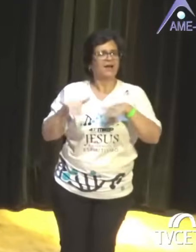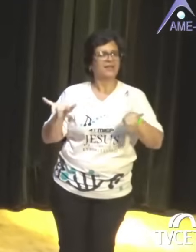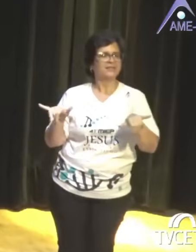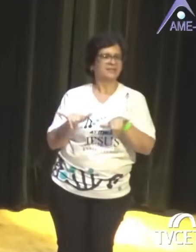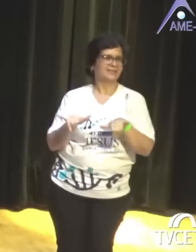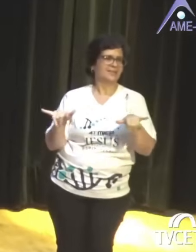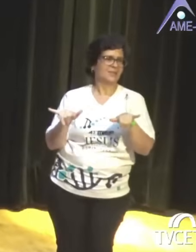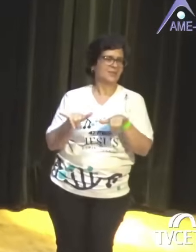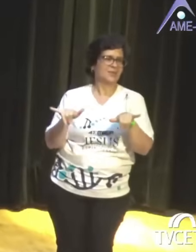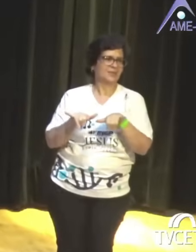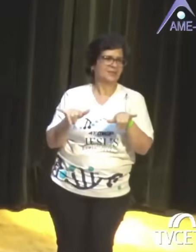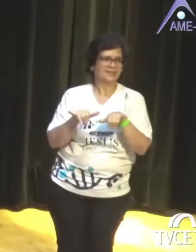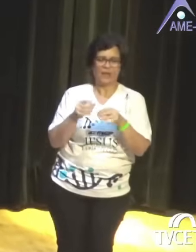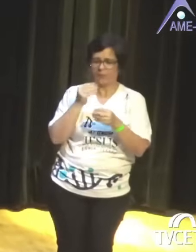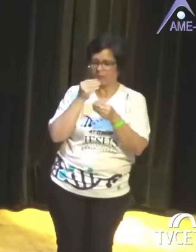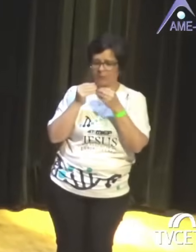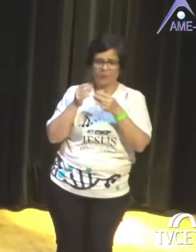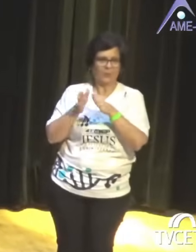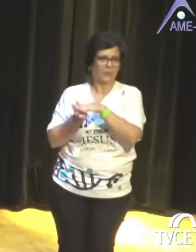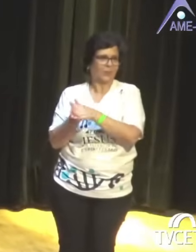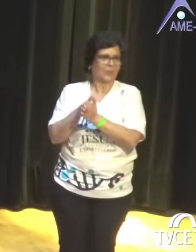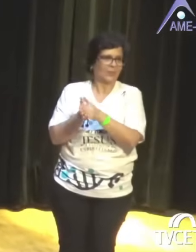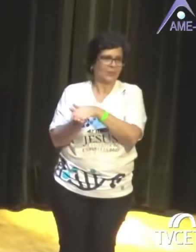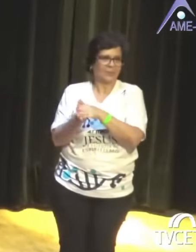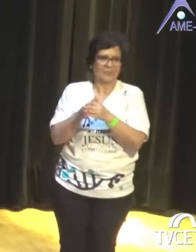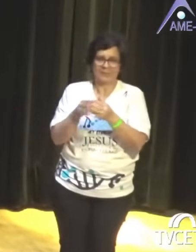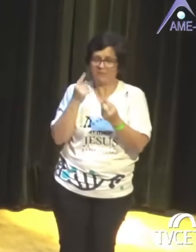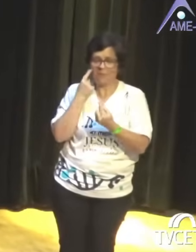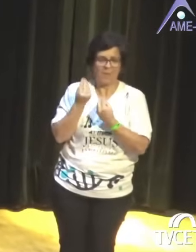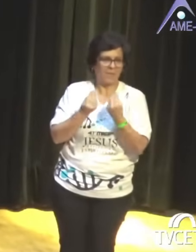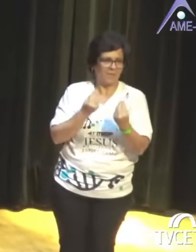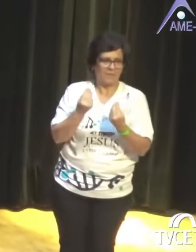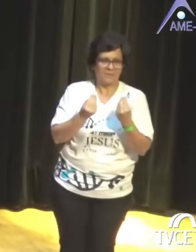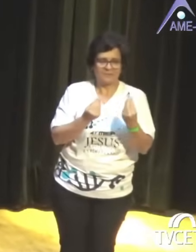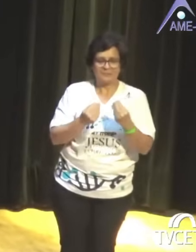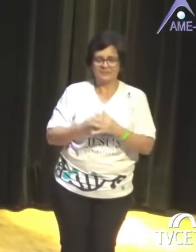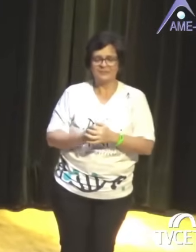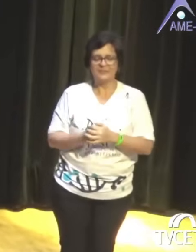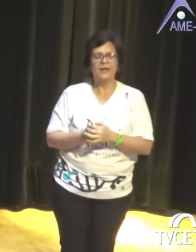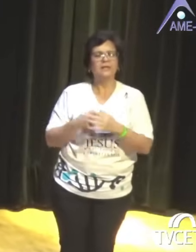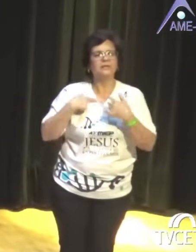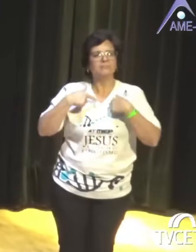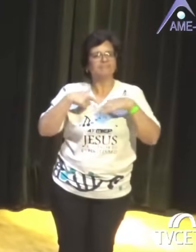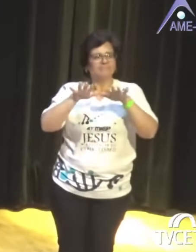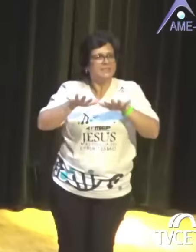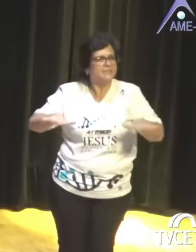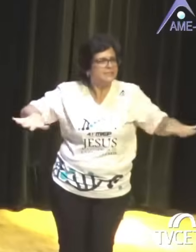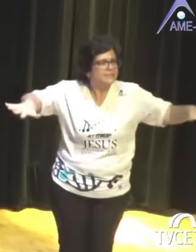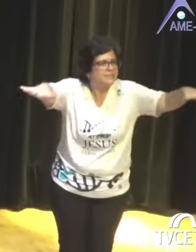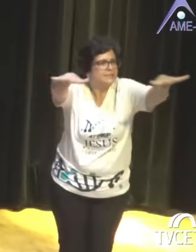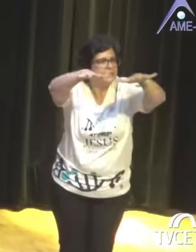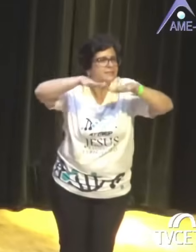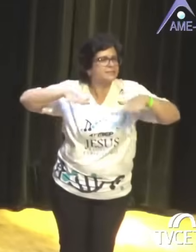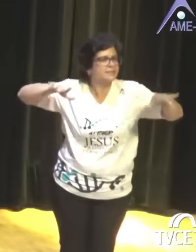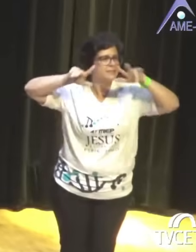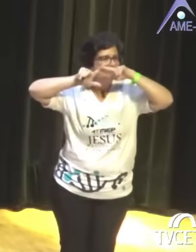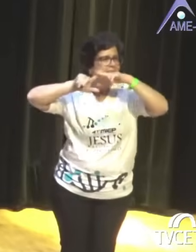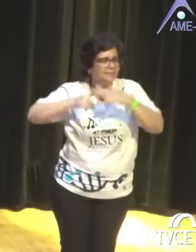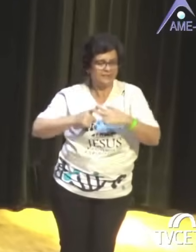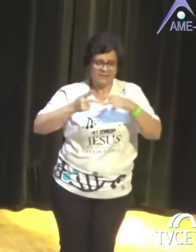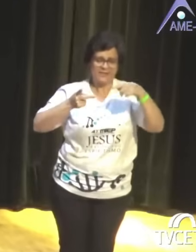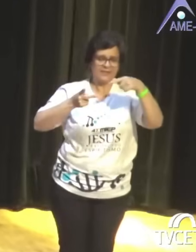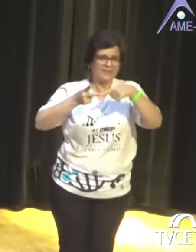tranquilo para falar dessas coisas então reconfigurou o espaço reconfigurou